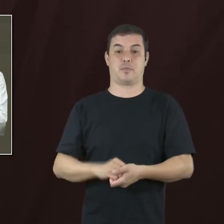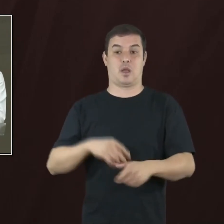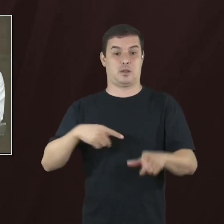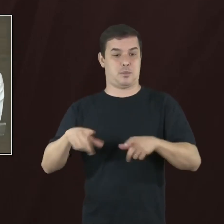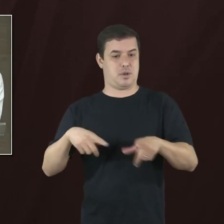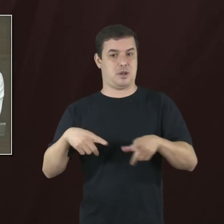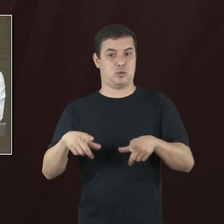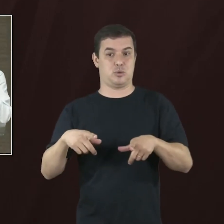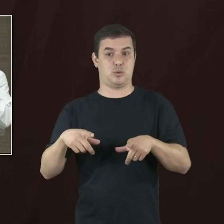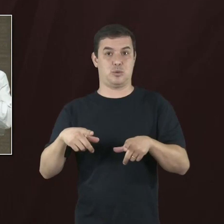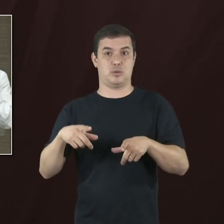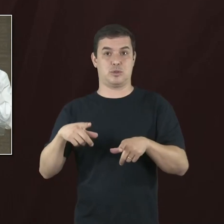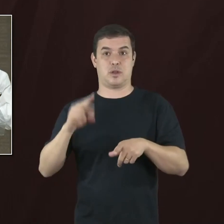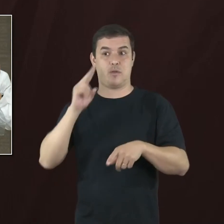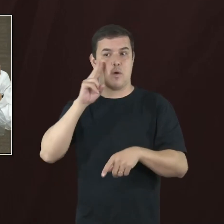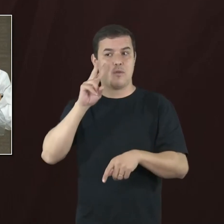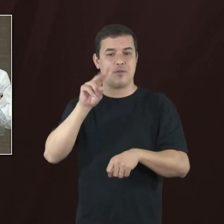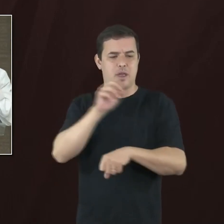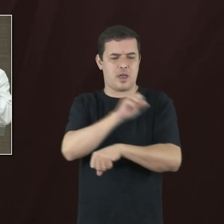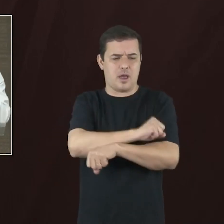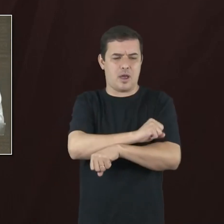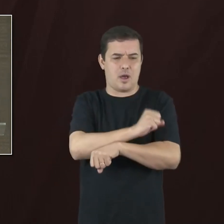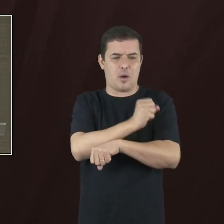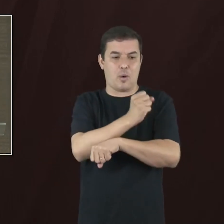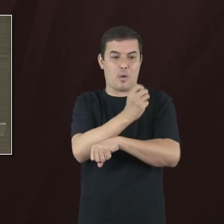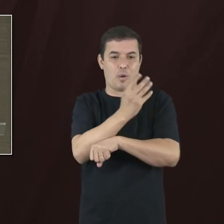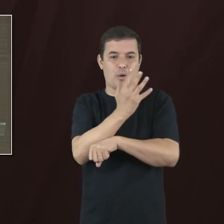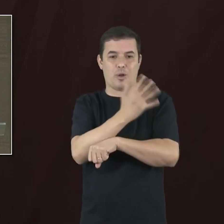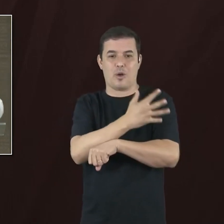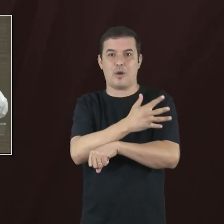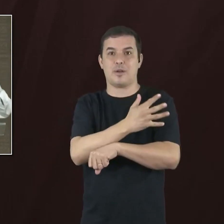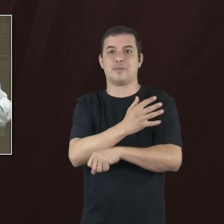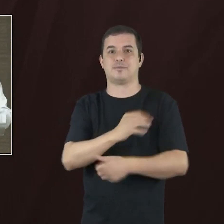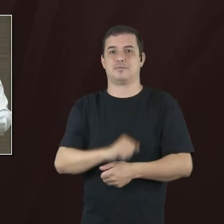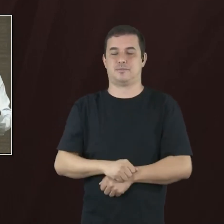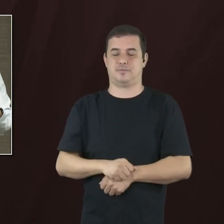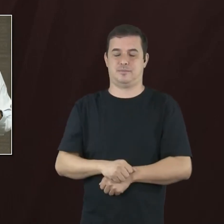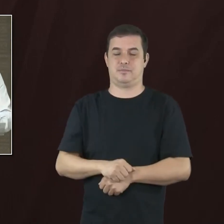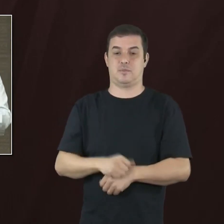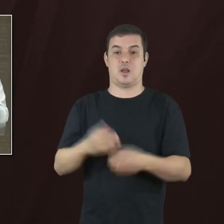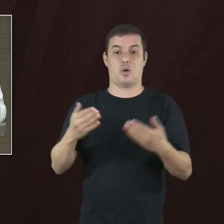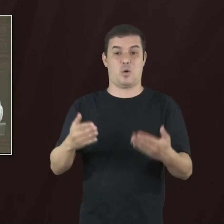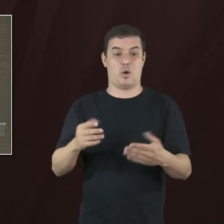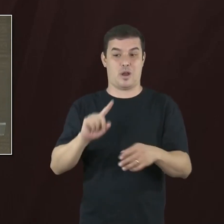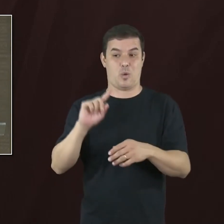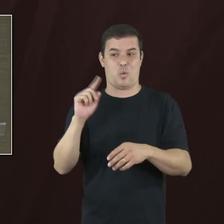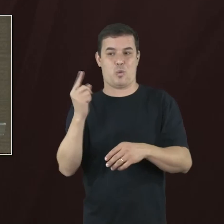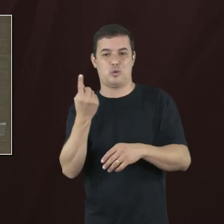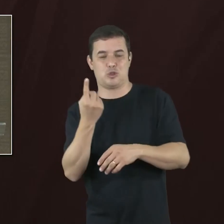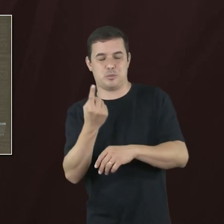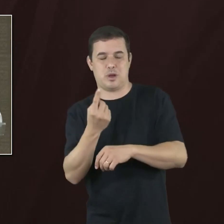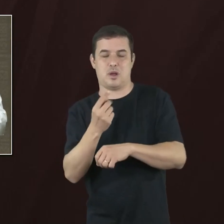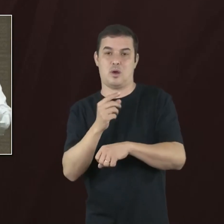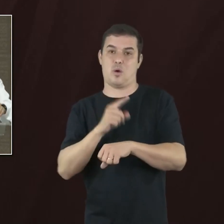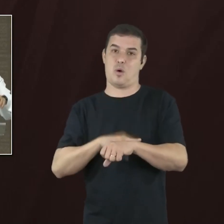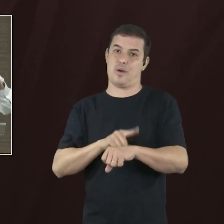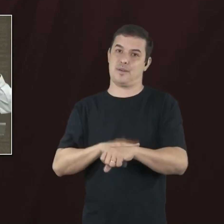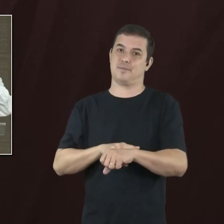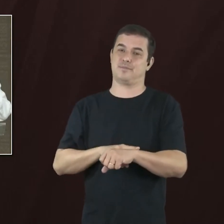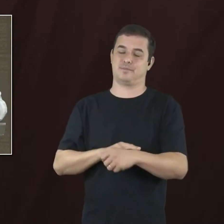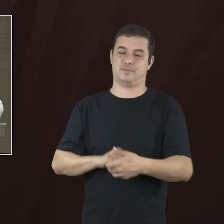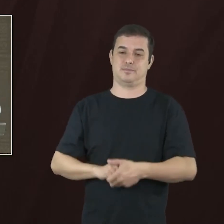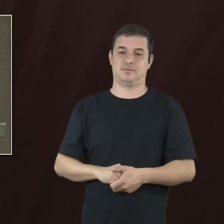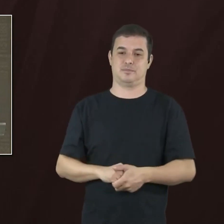que vão ver o amanhecer. Por isso que é a última hora. A última hora, irmãos, são os trabalhadores que vão ver